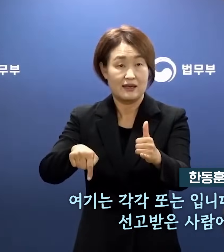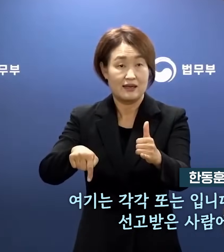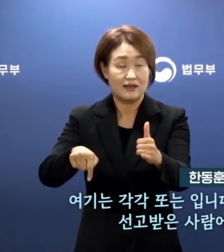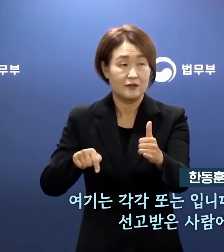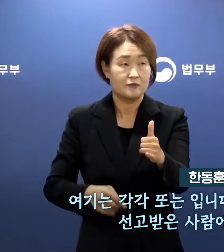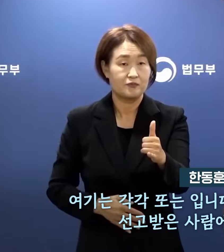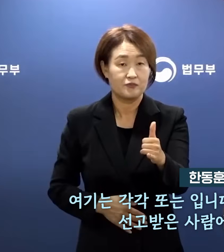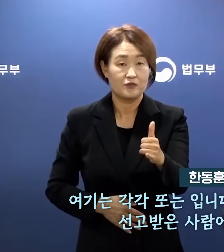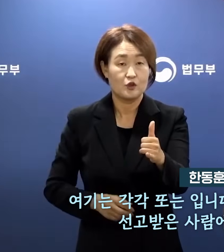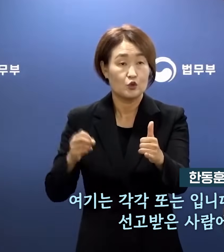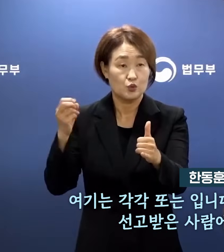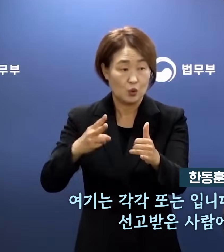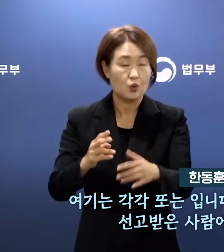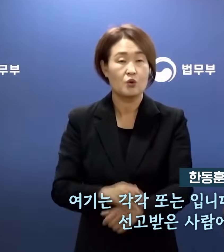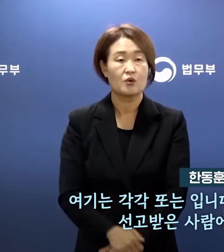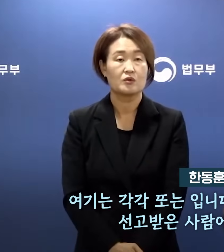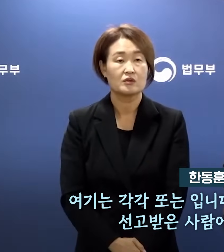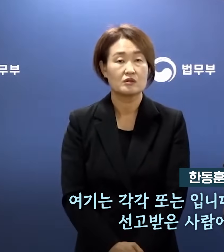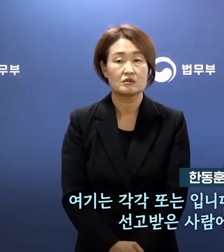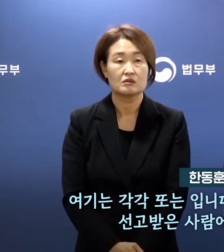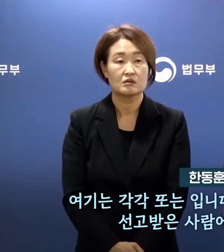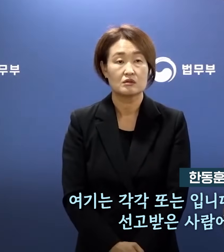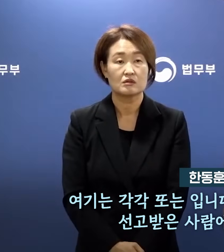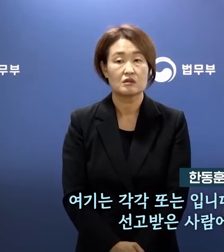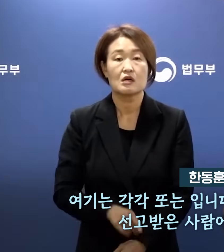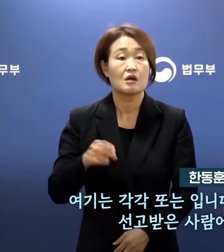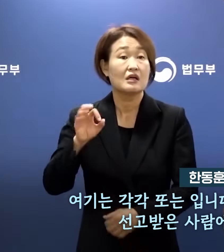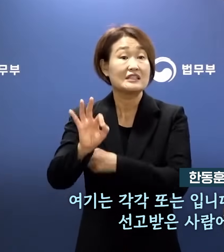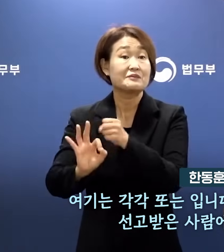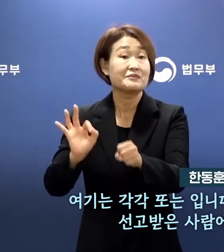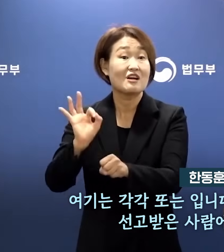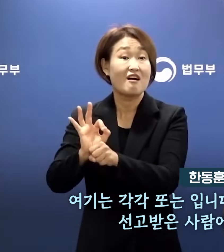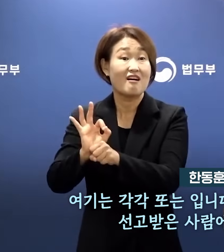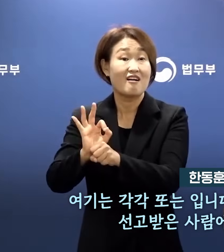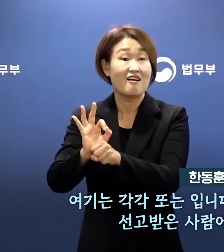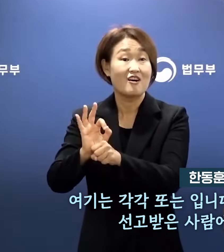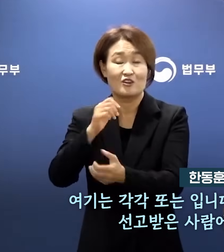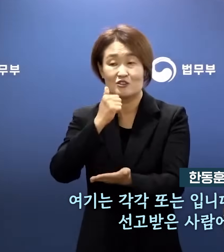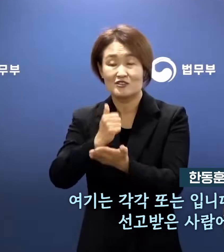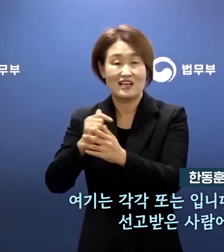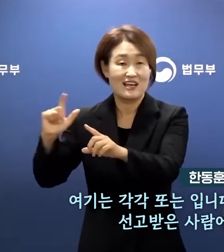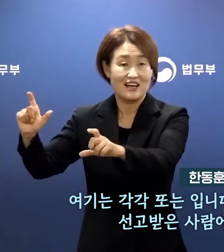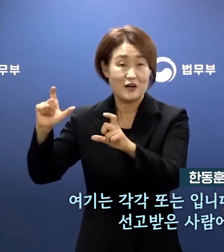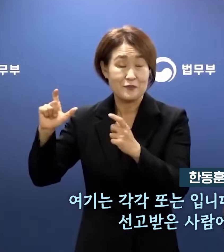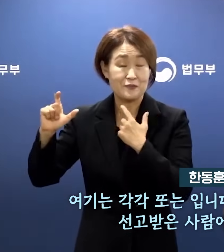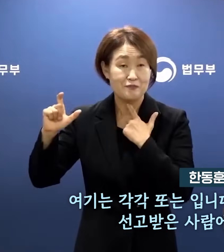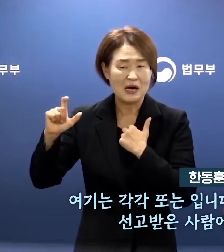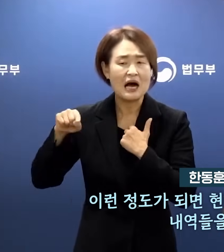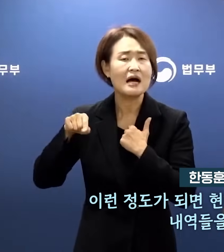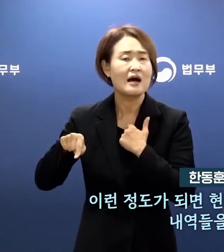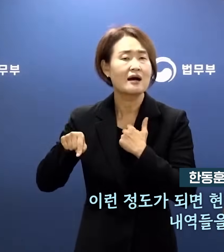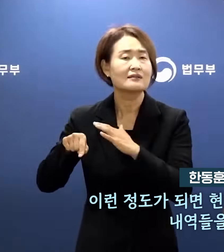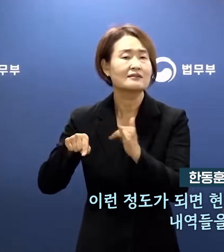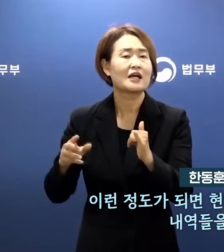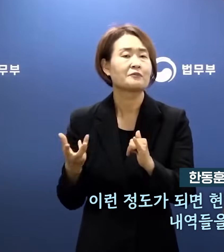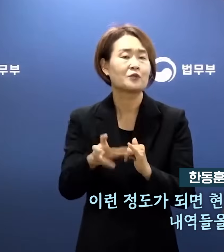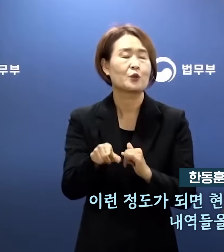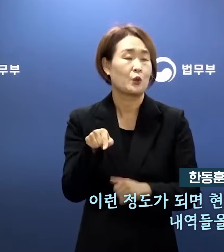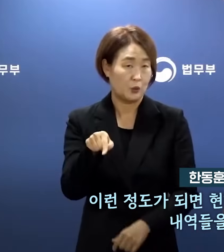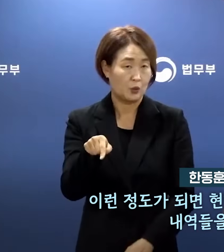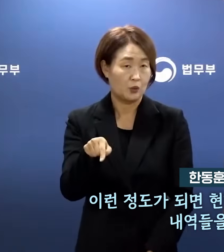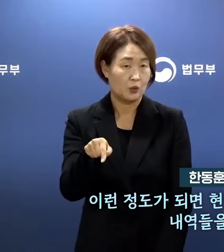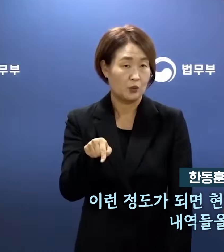5화입니다. 또는 있죠. 그런데 10년 이상의 형을 선고받은 사람에 대해서 적용됩니다. 이런 정도가